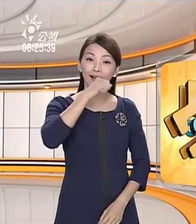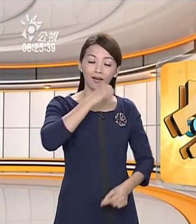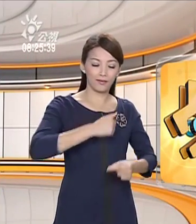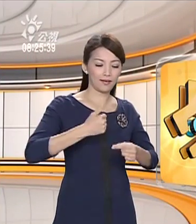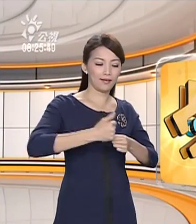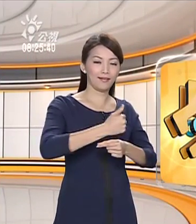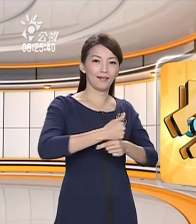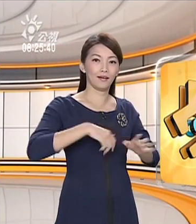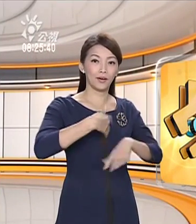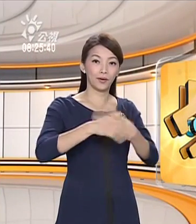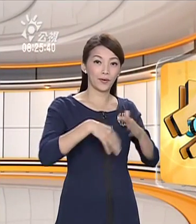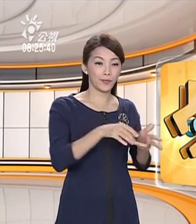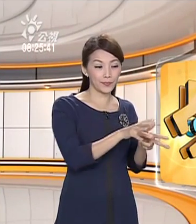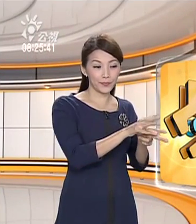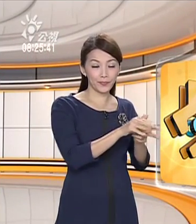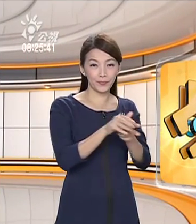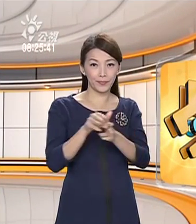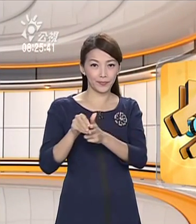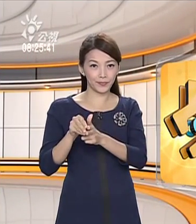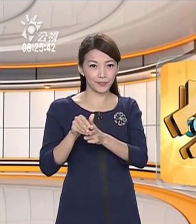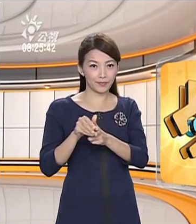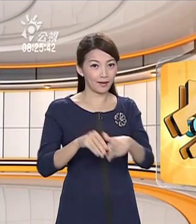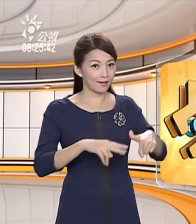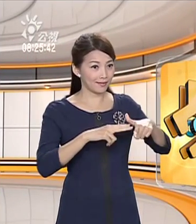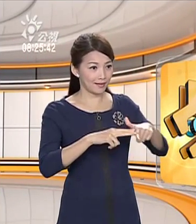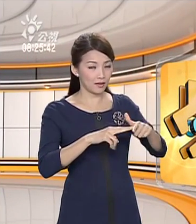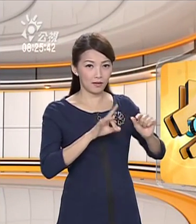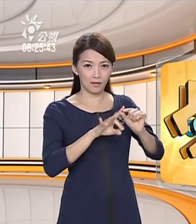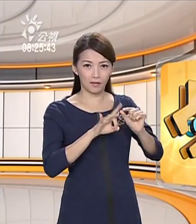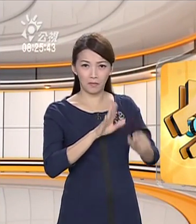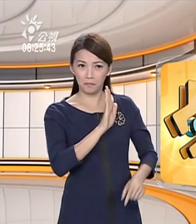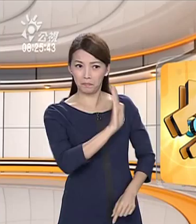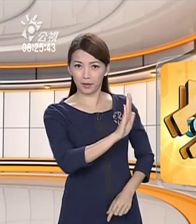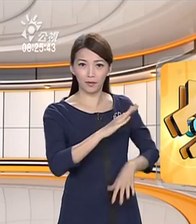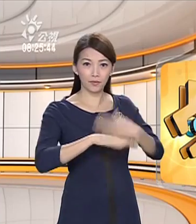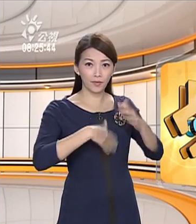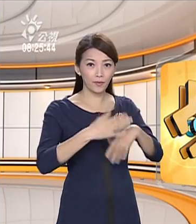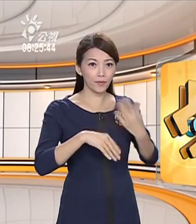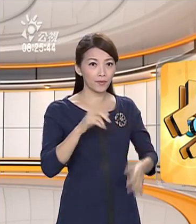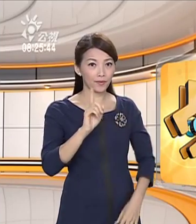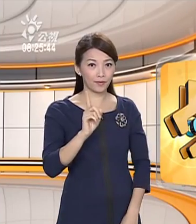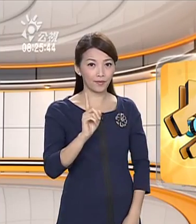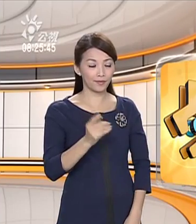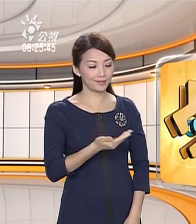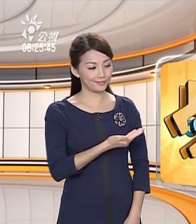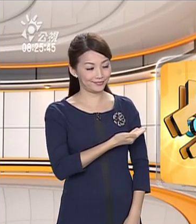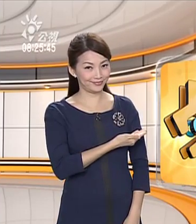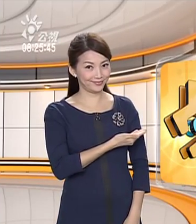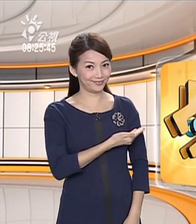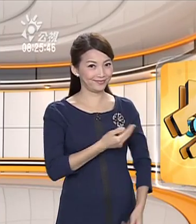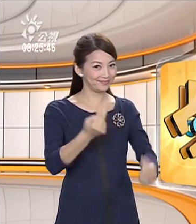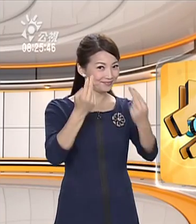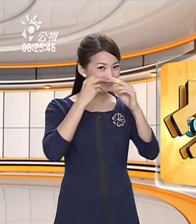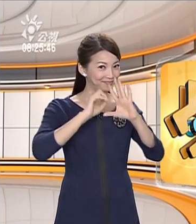宝岛手透透的单元，我们要带您去看看台中的吴妻手语要怎么比呢？